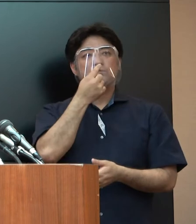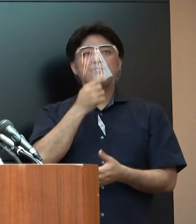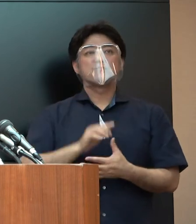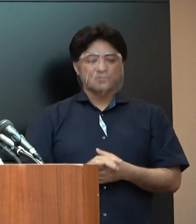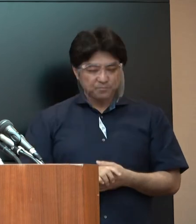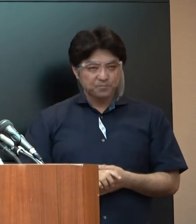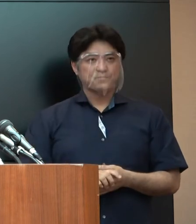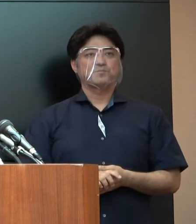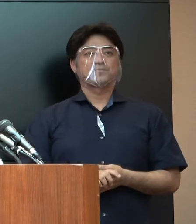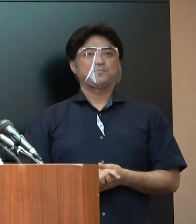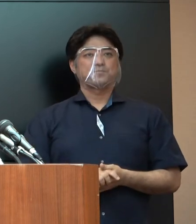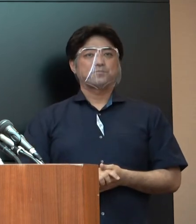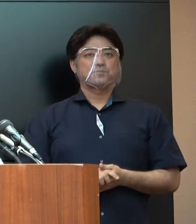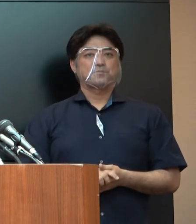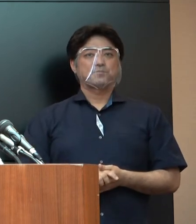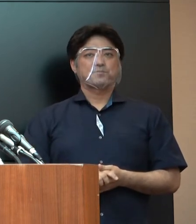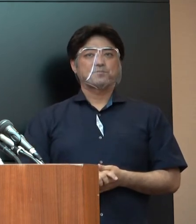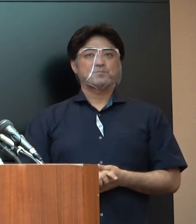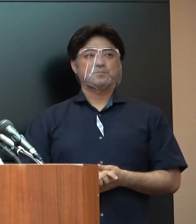願い